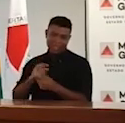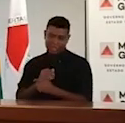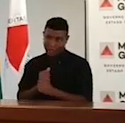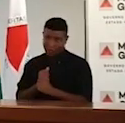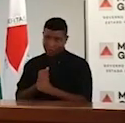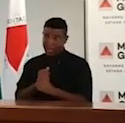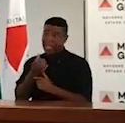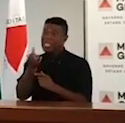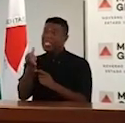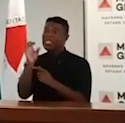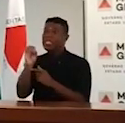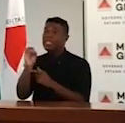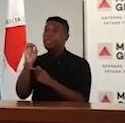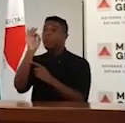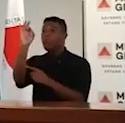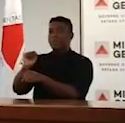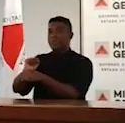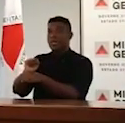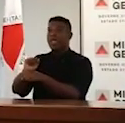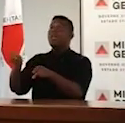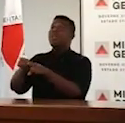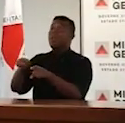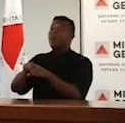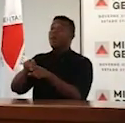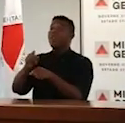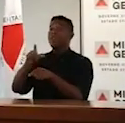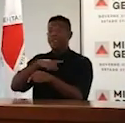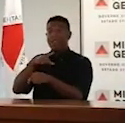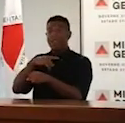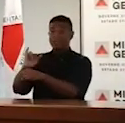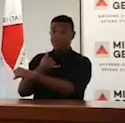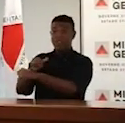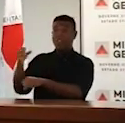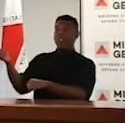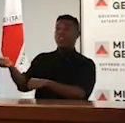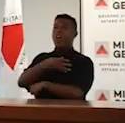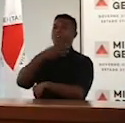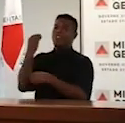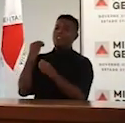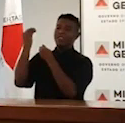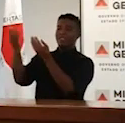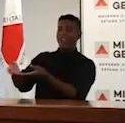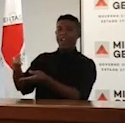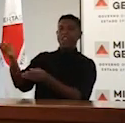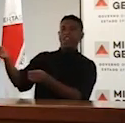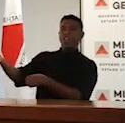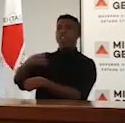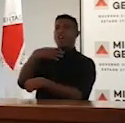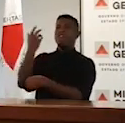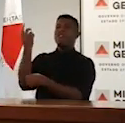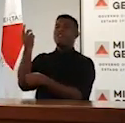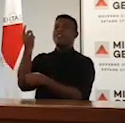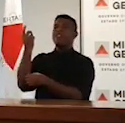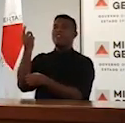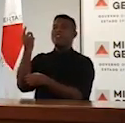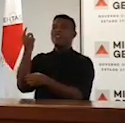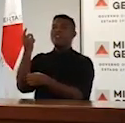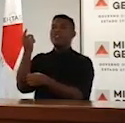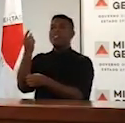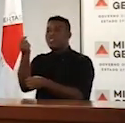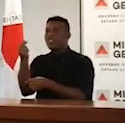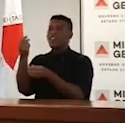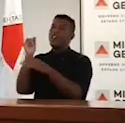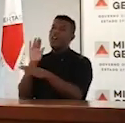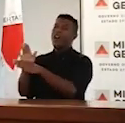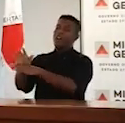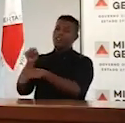de acordo com dados do SEBRAE. Primeiramente, estamos abrindo um programa de renegociação de dívidas com o banco,